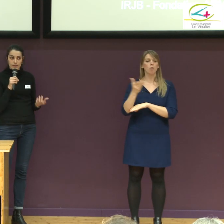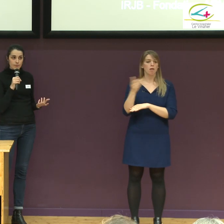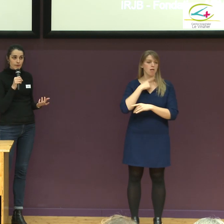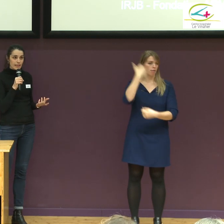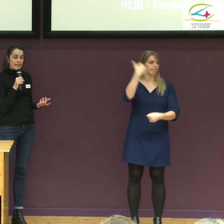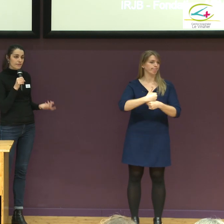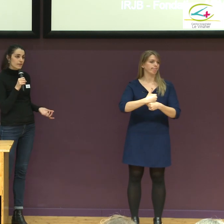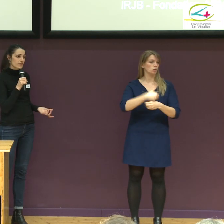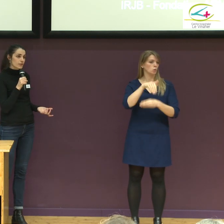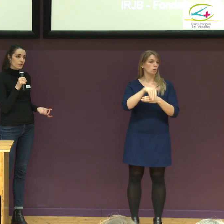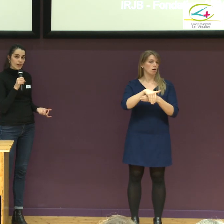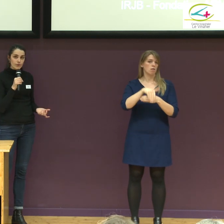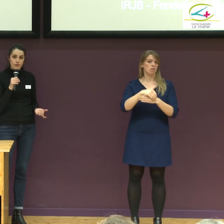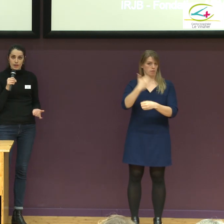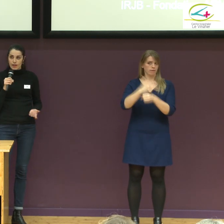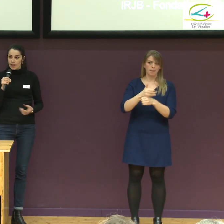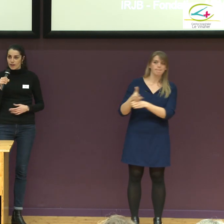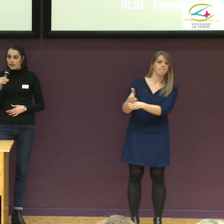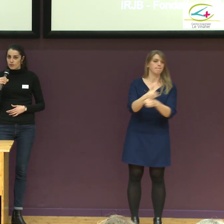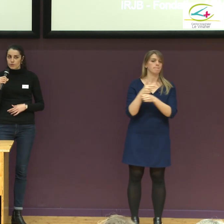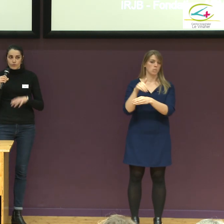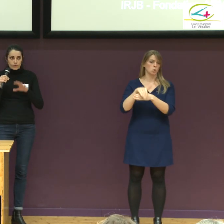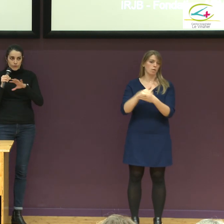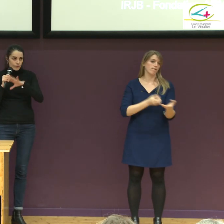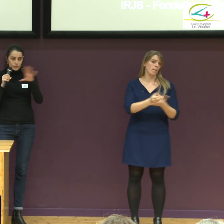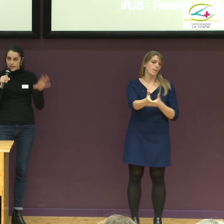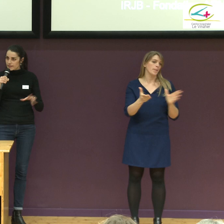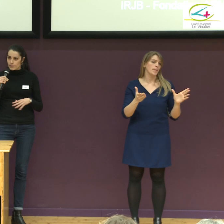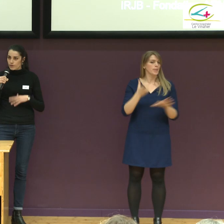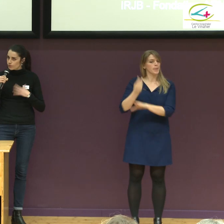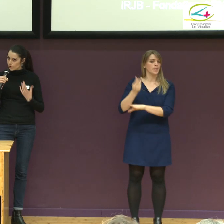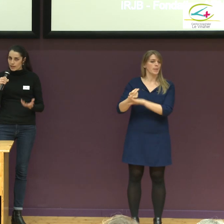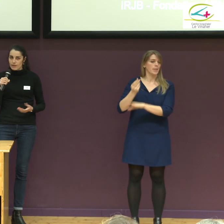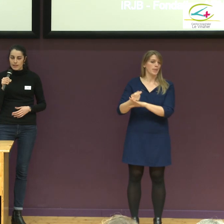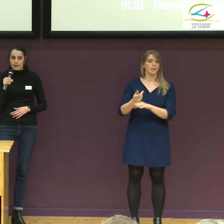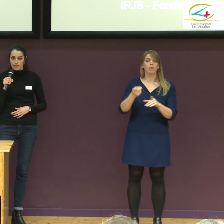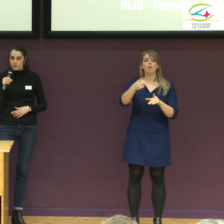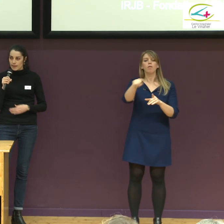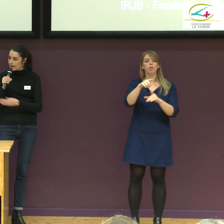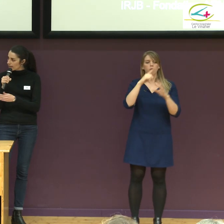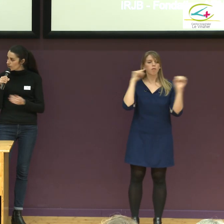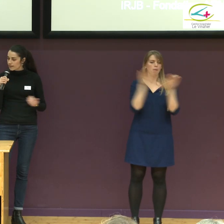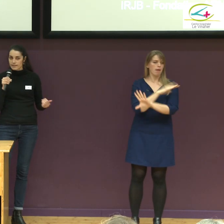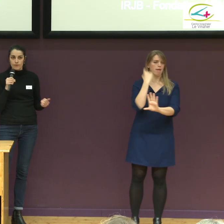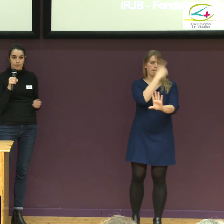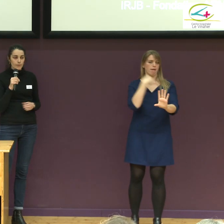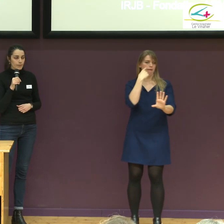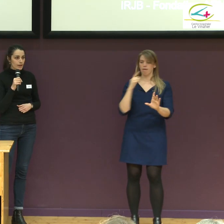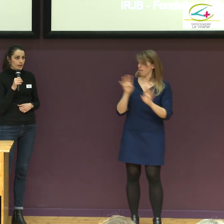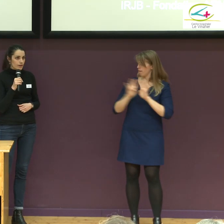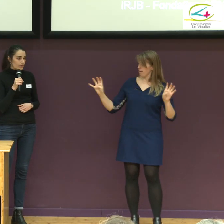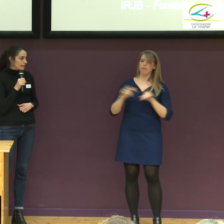captation vidéo qui est faite de cette conférence. Donc voilà, vous participants, vous ne serez pas filmés, n'apparaît que les